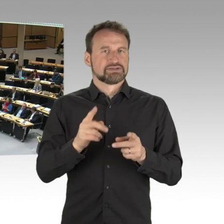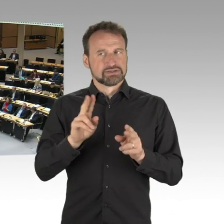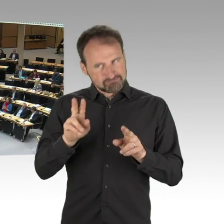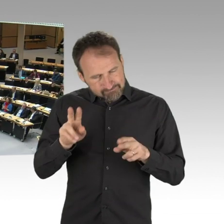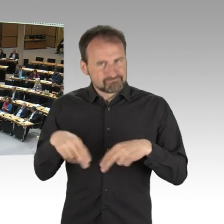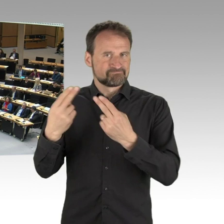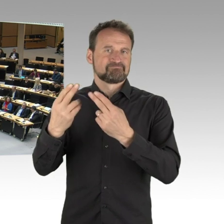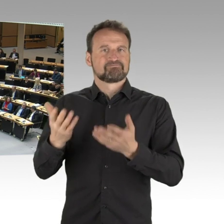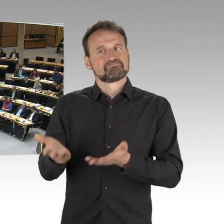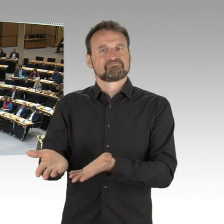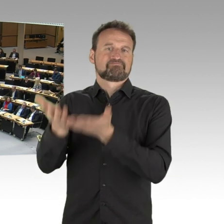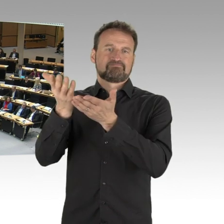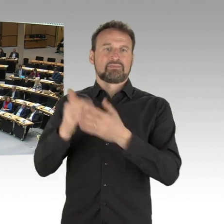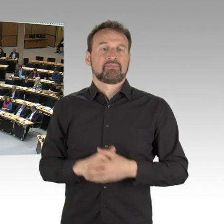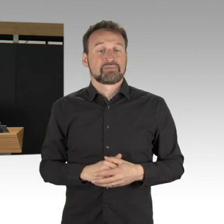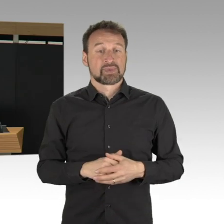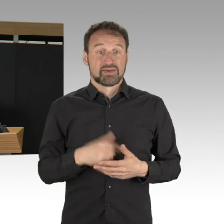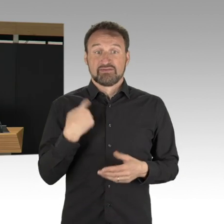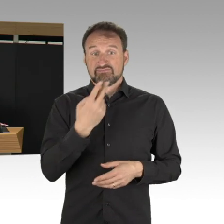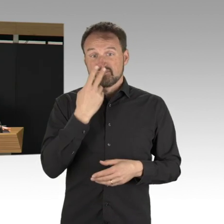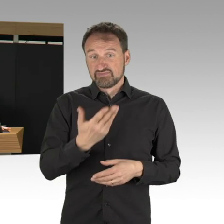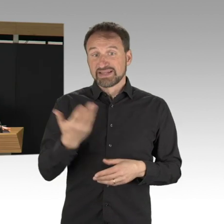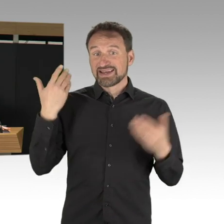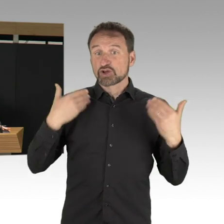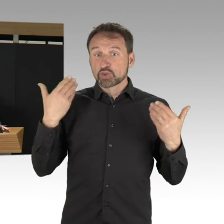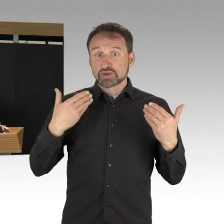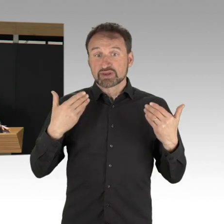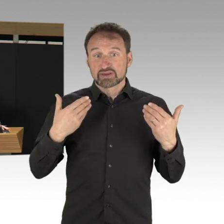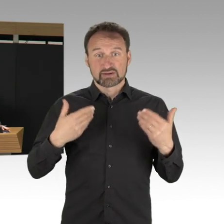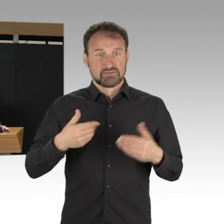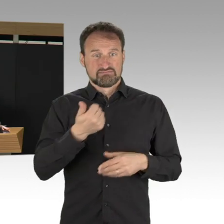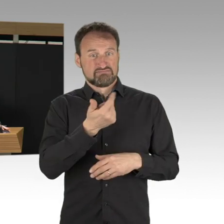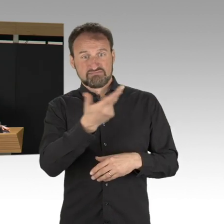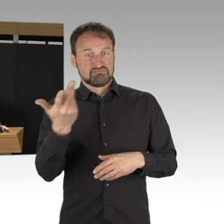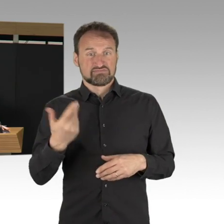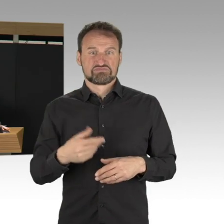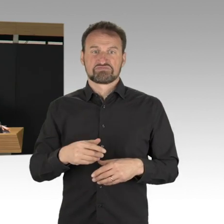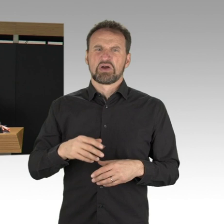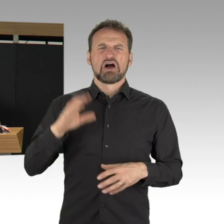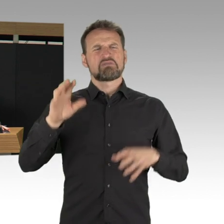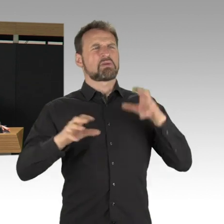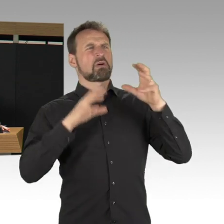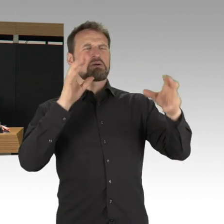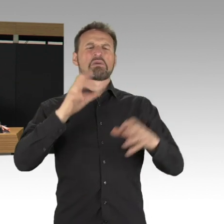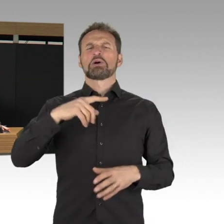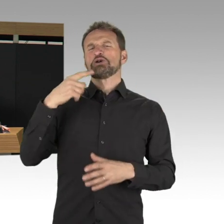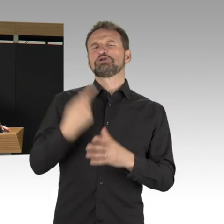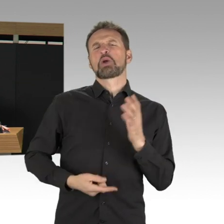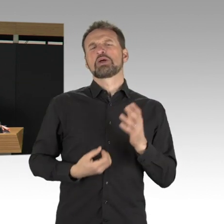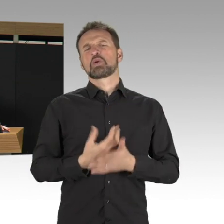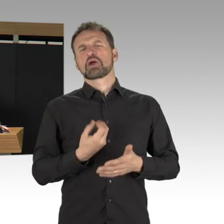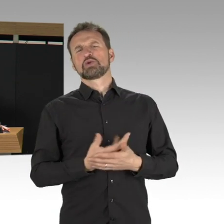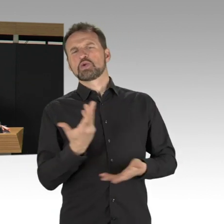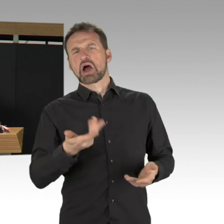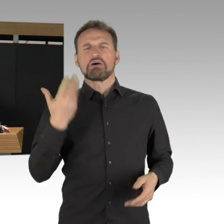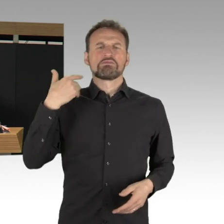Aber es wird auch immer noch viel zu wenig vermittelt, dass der Antisemitismus 45 keinesfalls verschwunden ist. Nein, er hat sich in der Mitte der